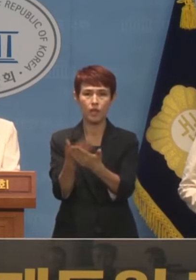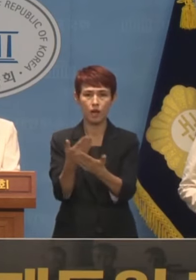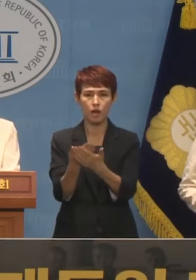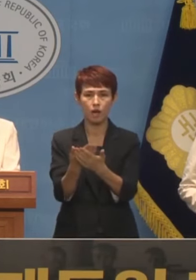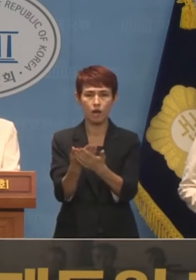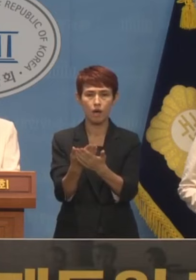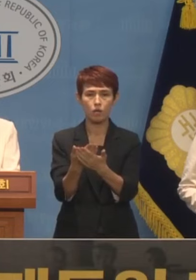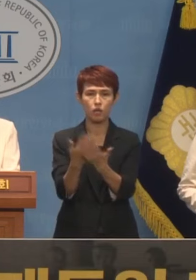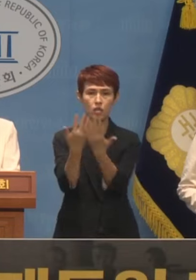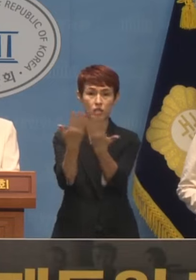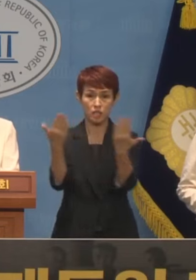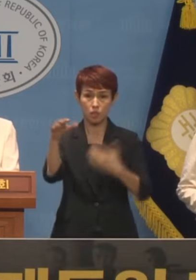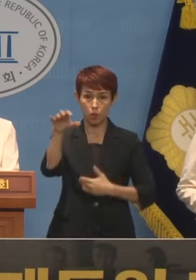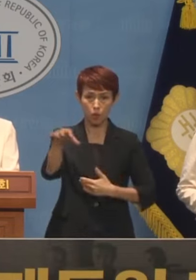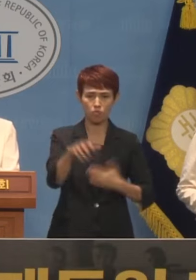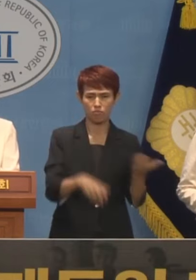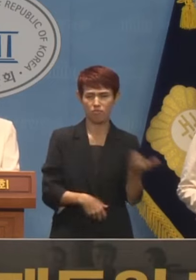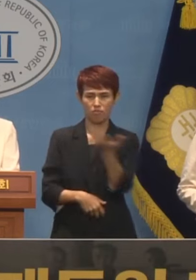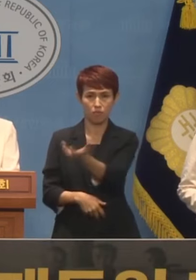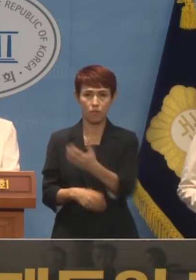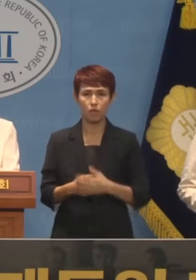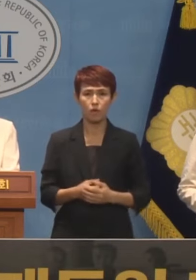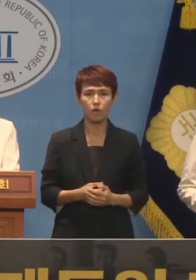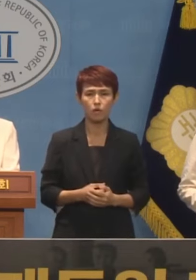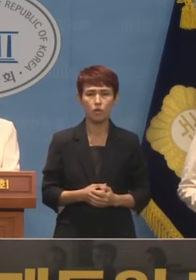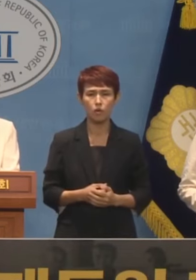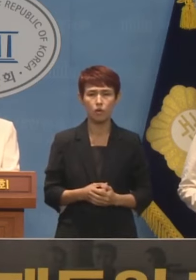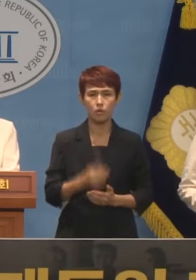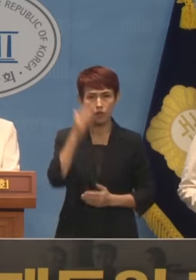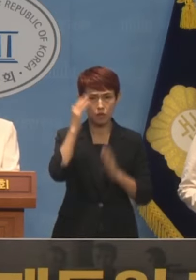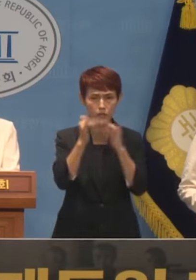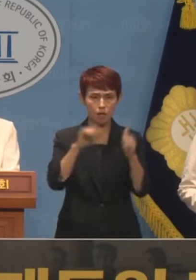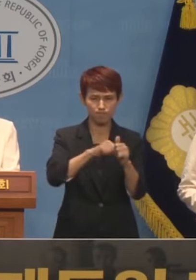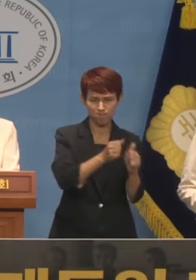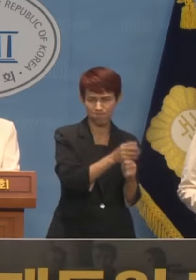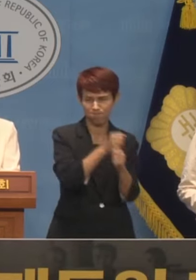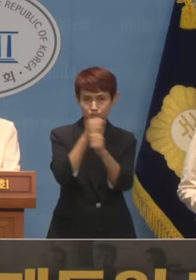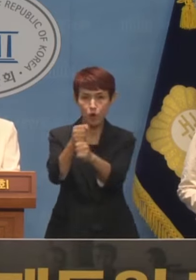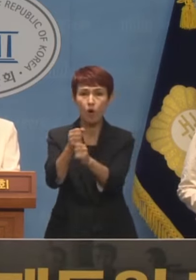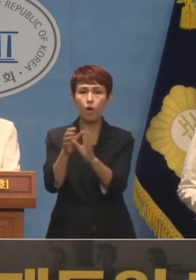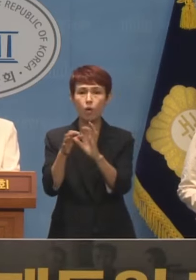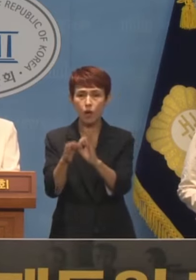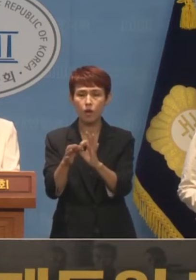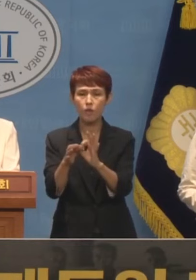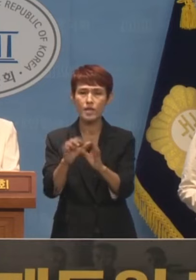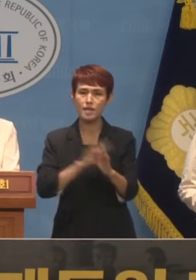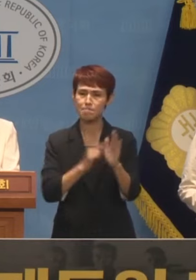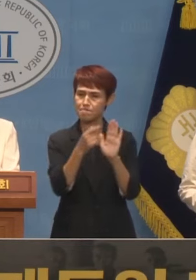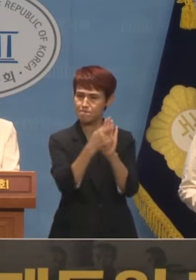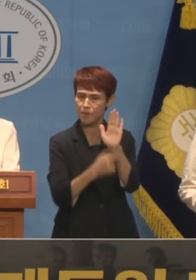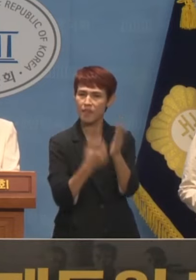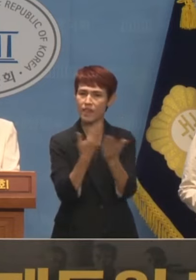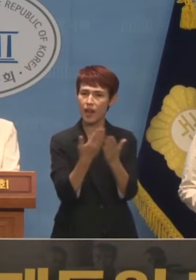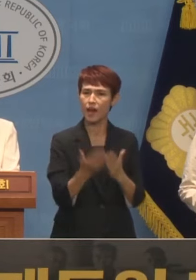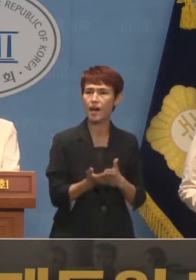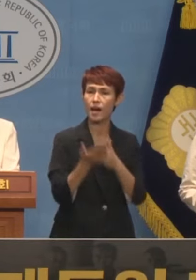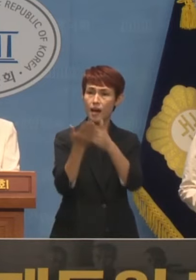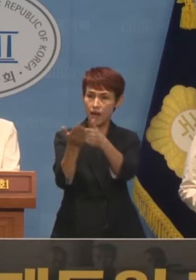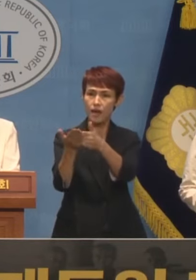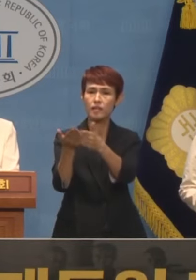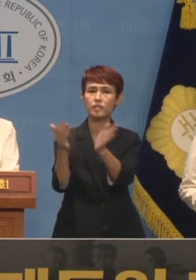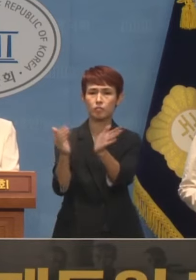전시장소 이전 조선인 강제동원 노동자 명부 공개를 요청하는 의견서를 전달하고자